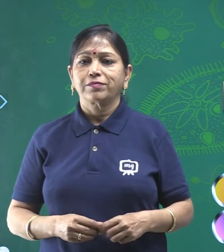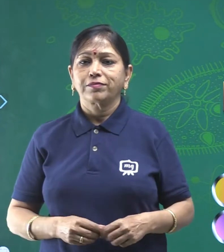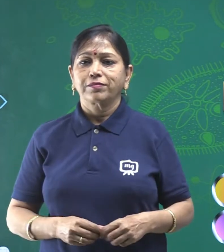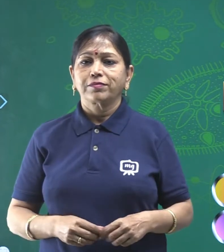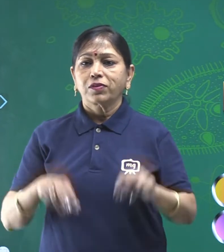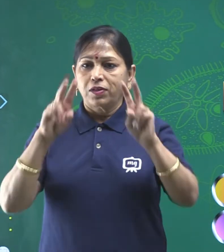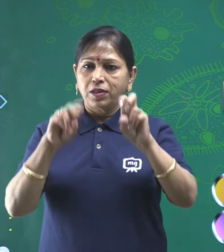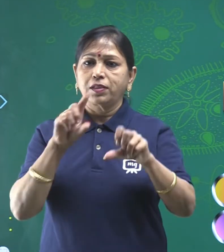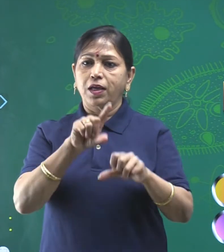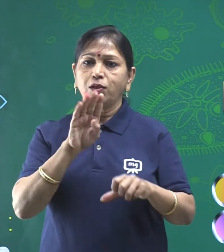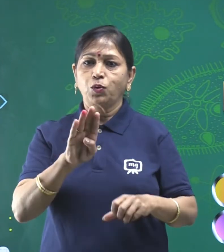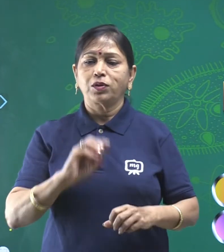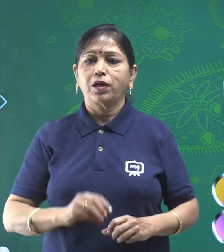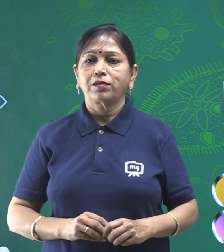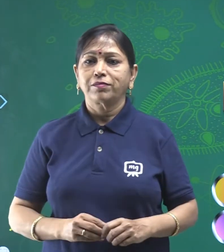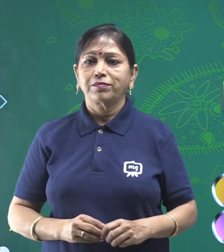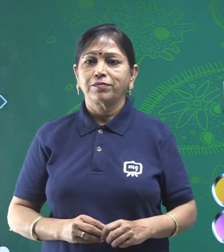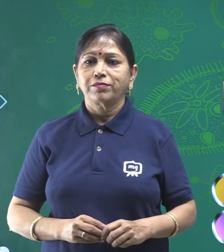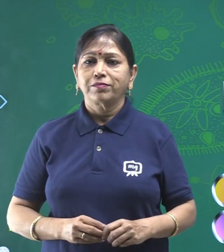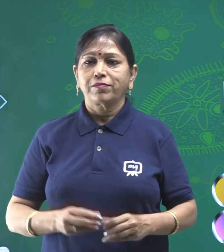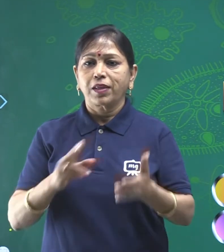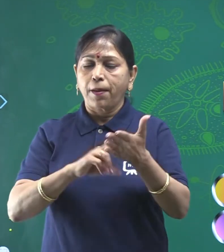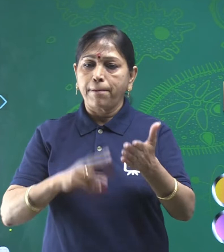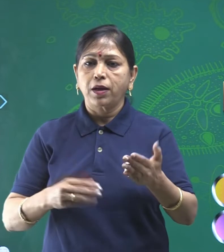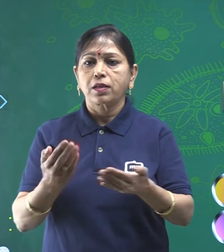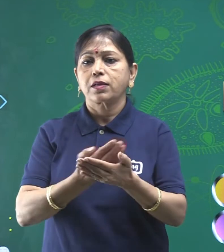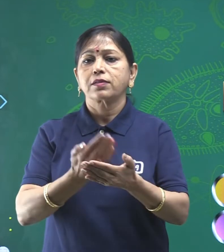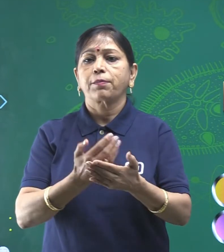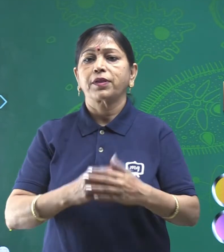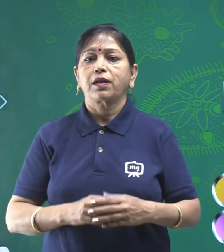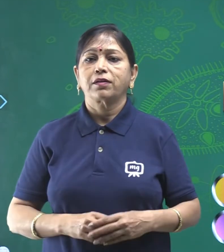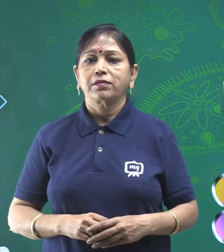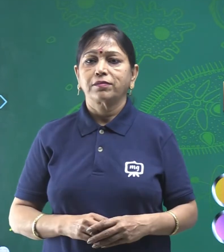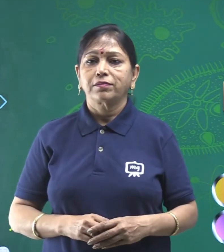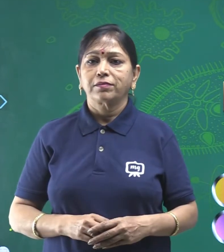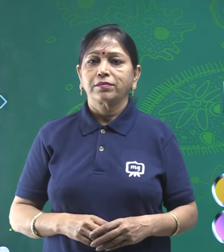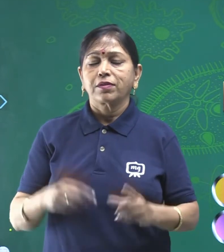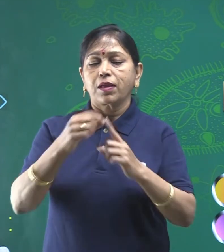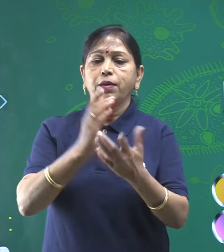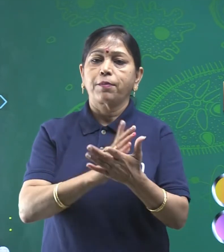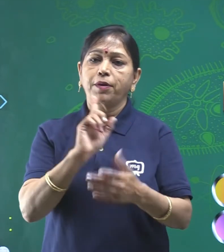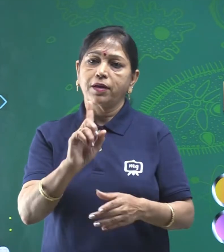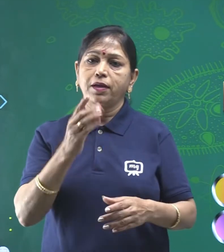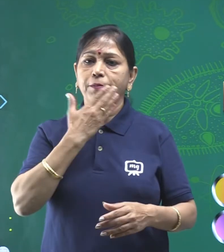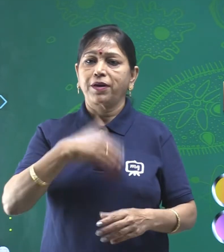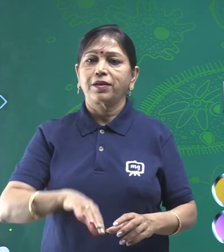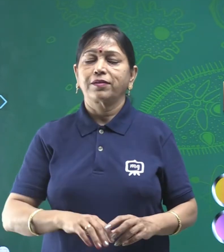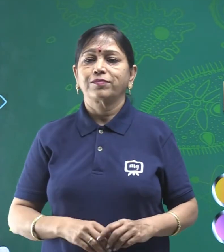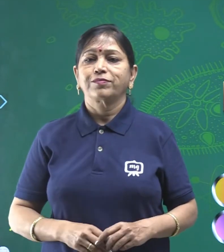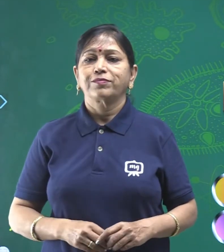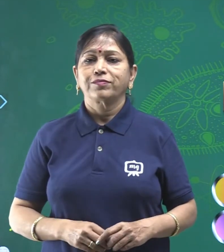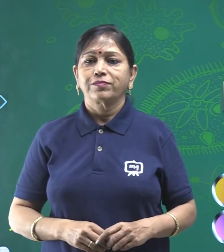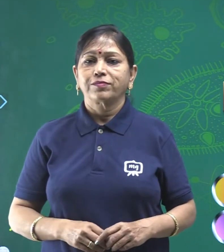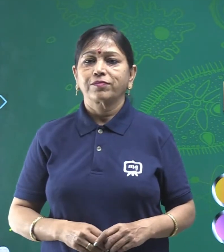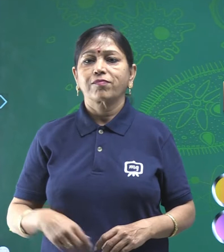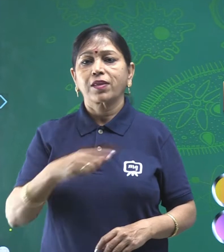अध्याय 14 प्राकृतिक संपदा भाग एक पढेंगे ई ई मैं